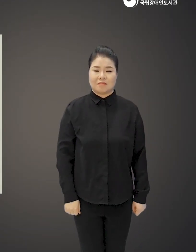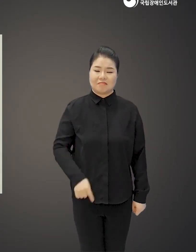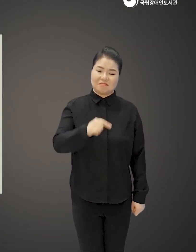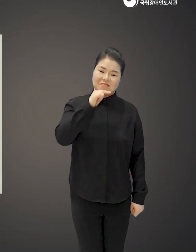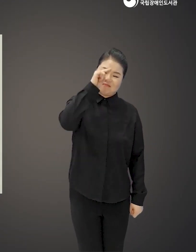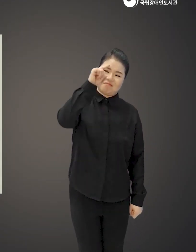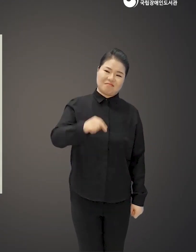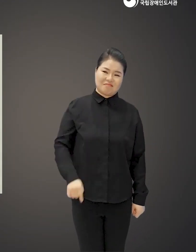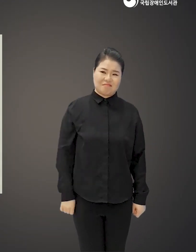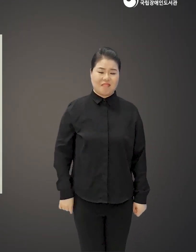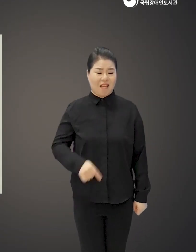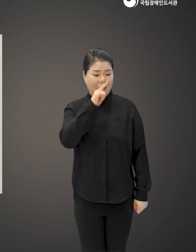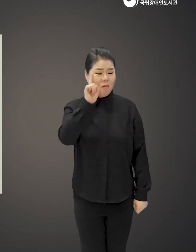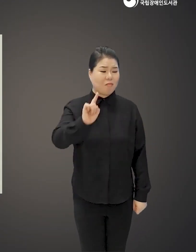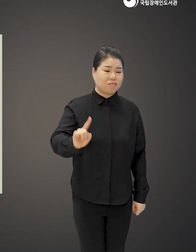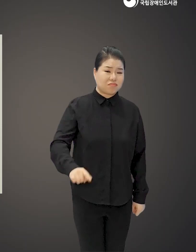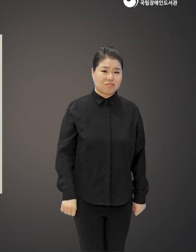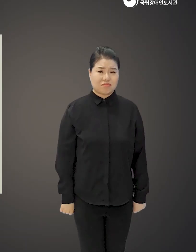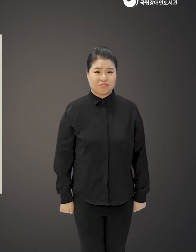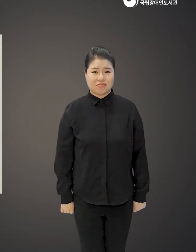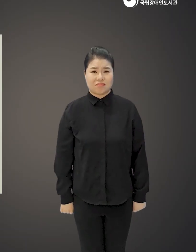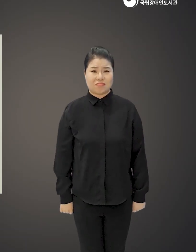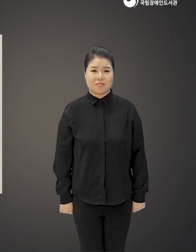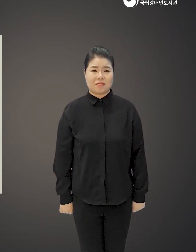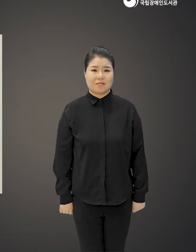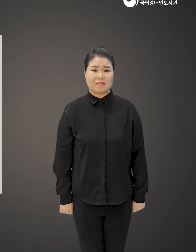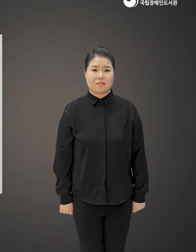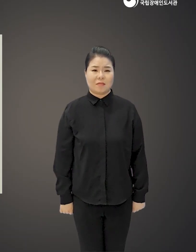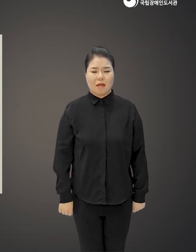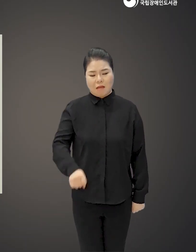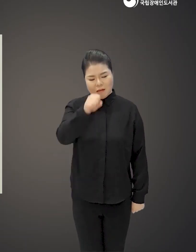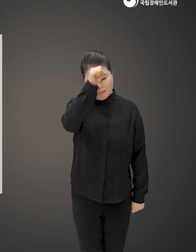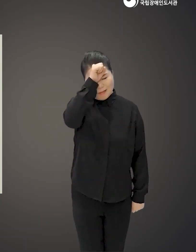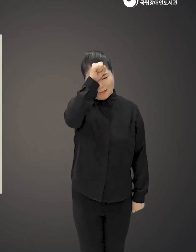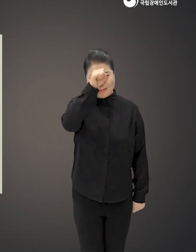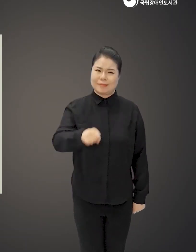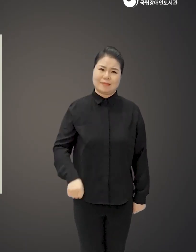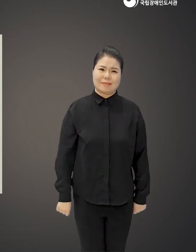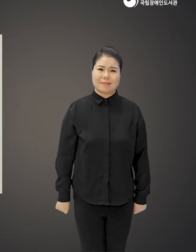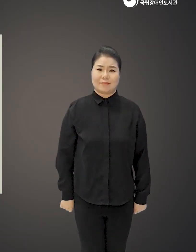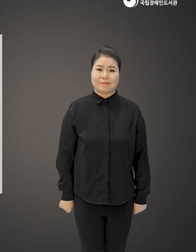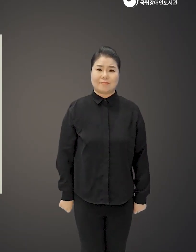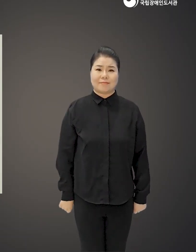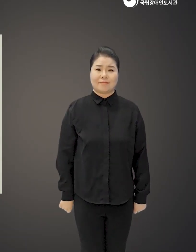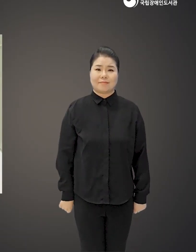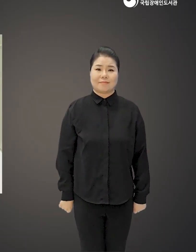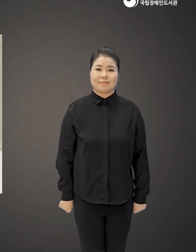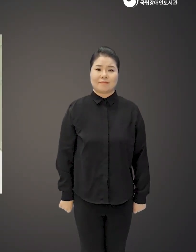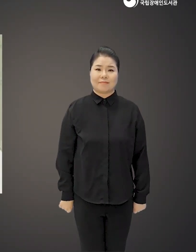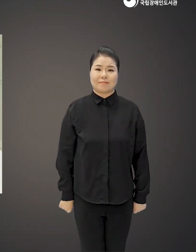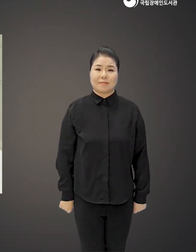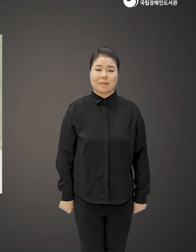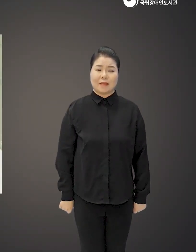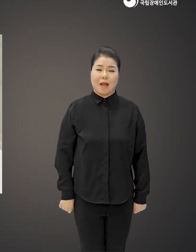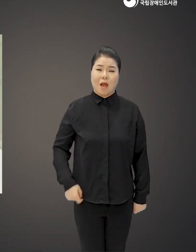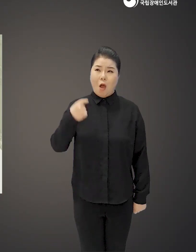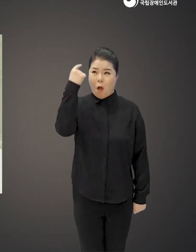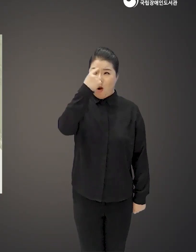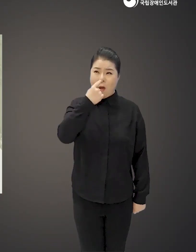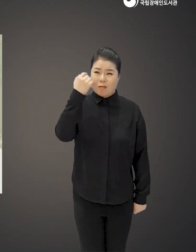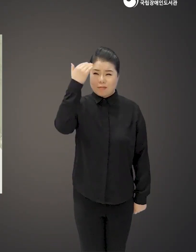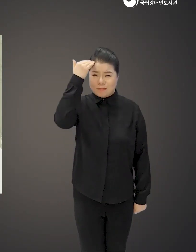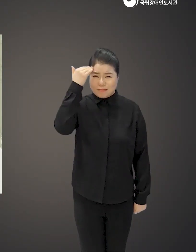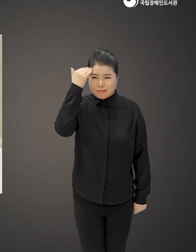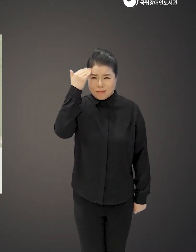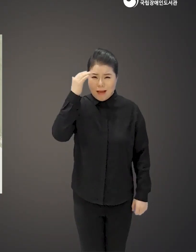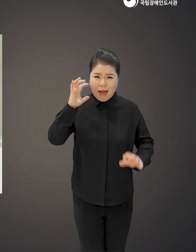만취였어. 잘난 척하긴 뭐 그렇게 잘난 게 있다고. 맙소사. 루가 말했다. 그렇게